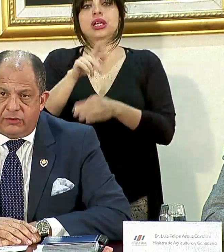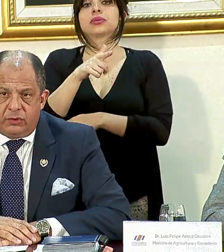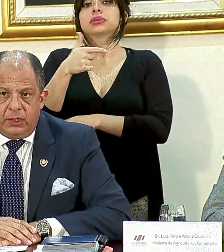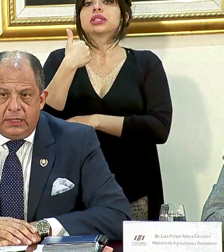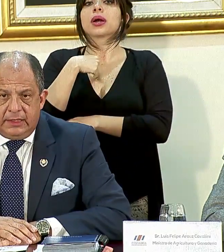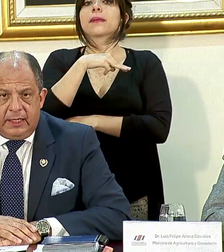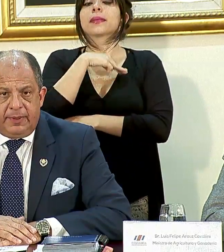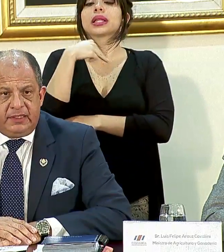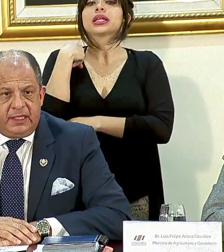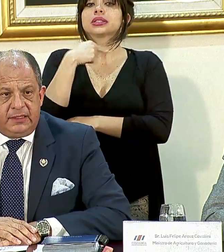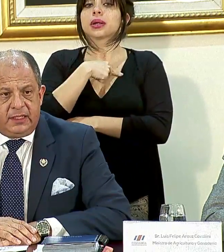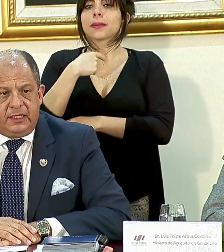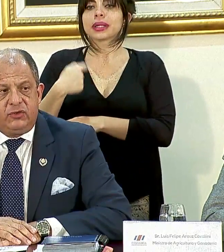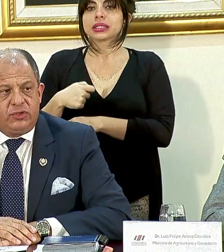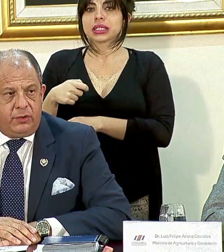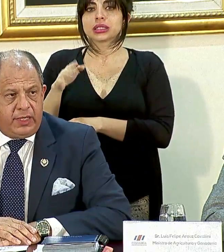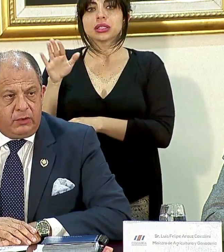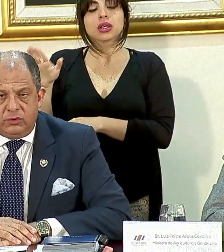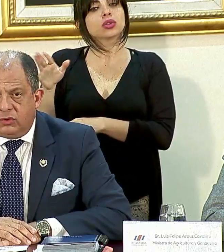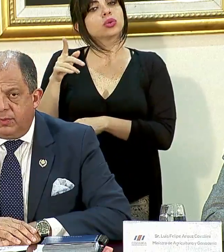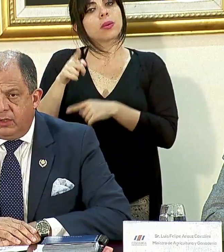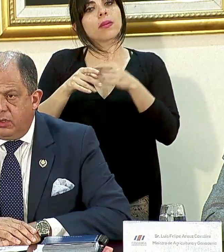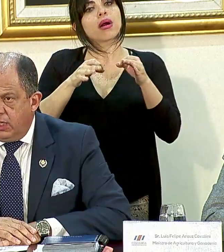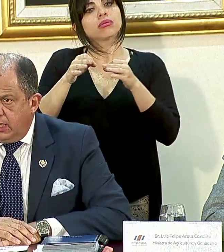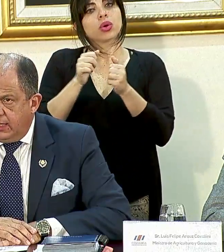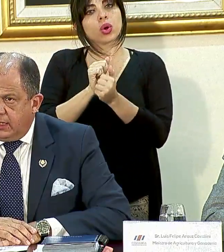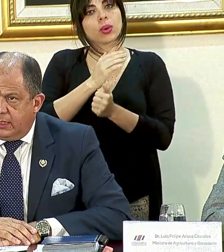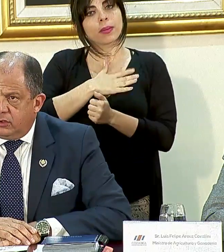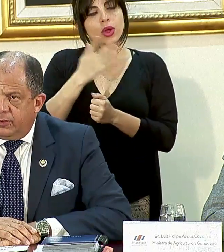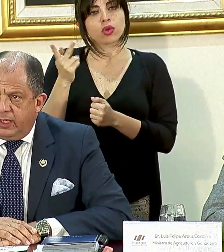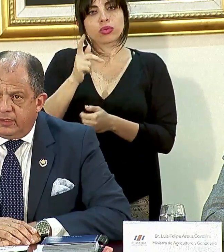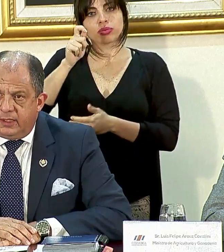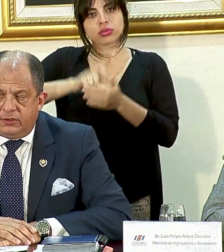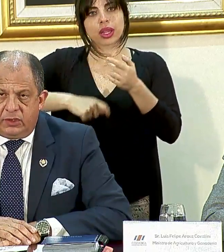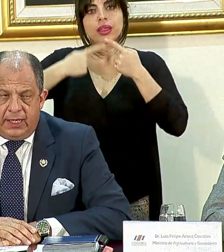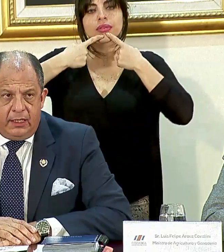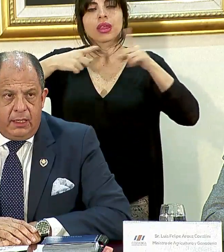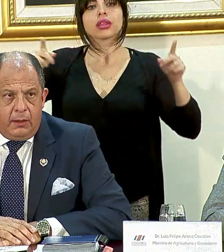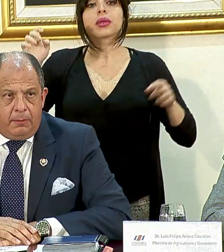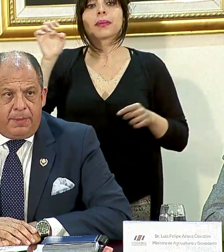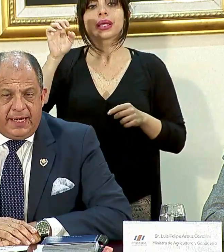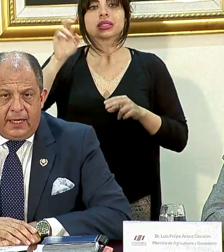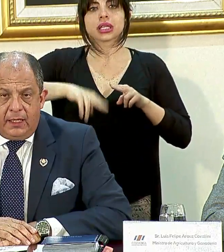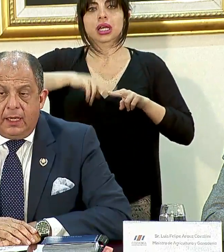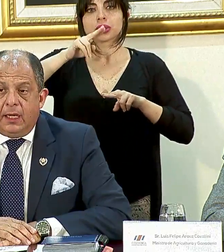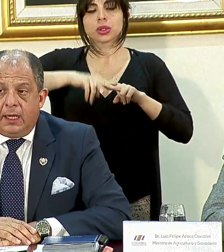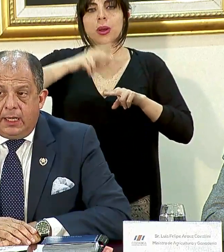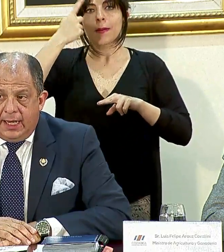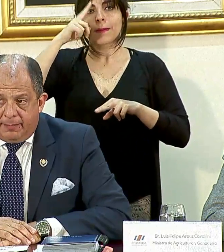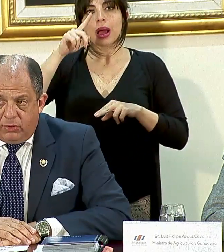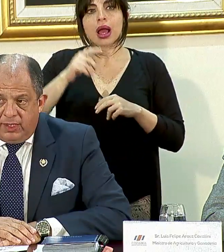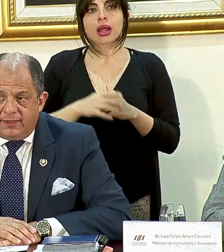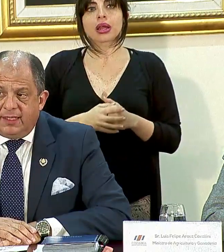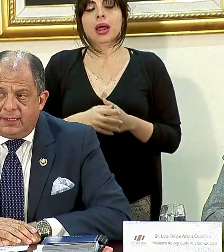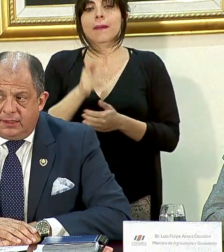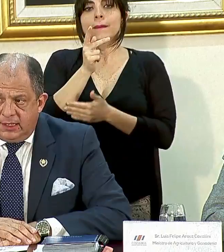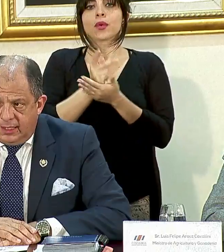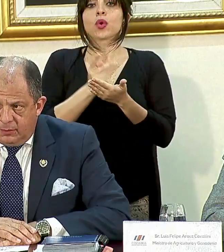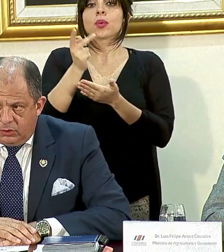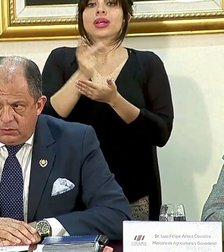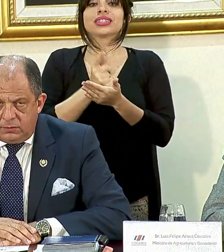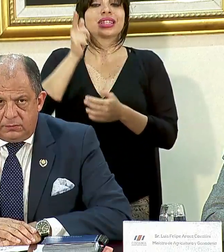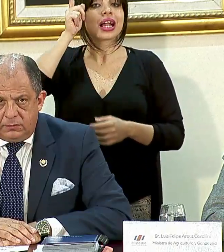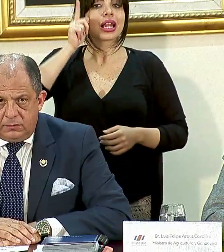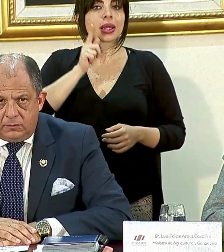al señor ministro de la Presidencia, quien suscribirá junto conmigo el decreto de emergencia nacional para la provincia